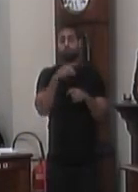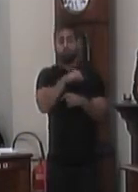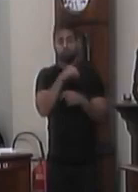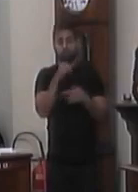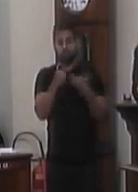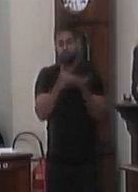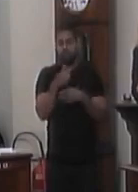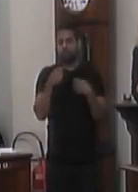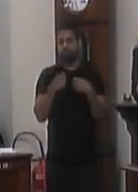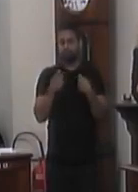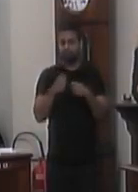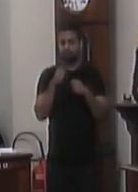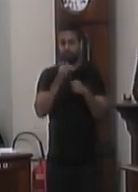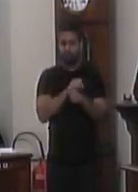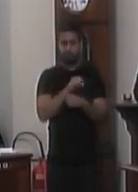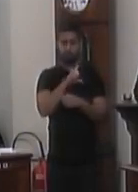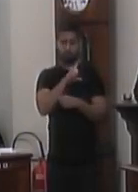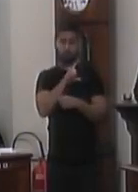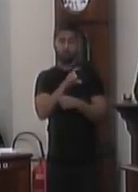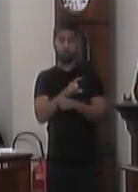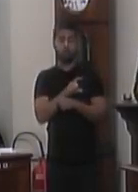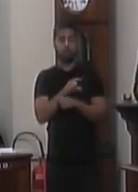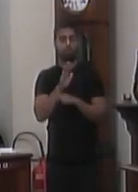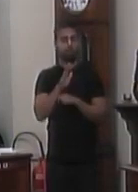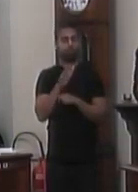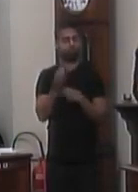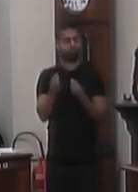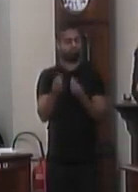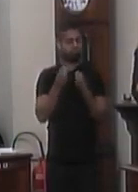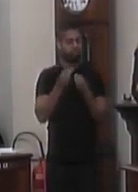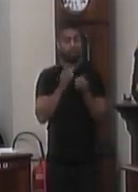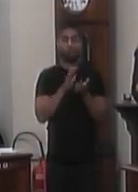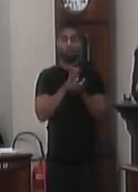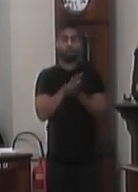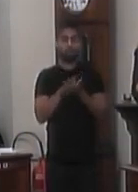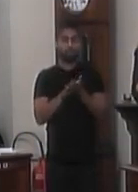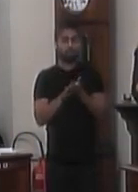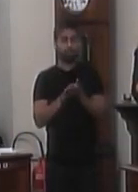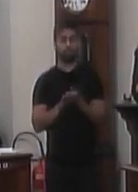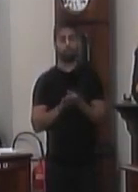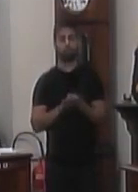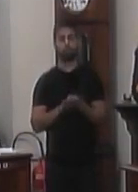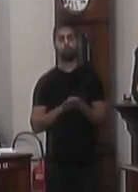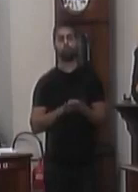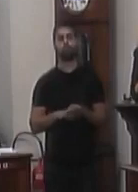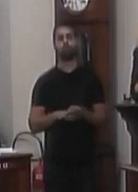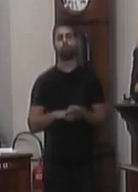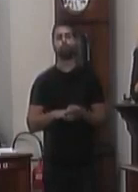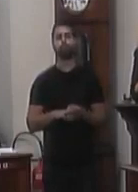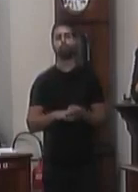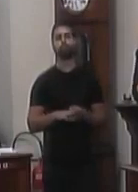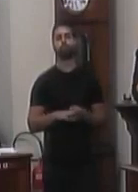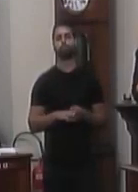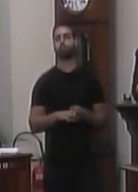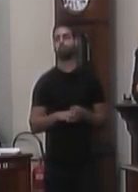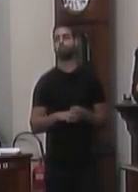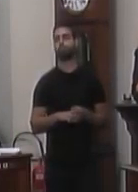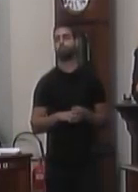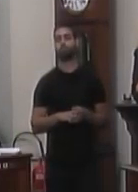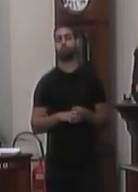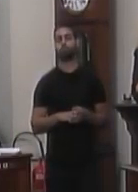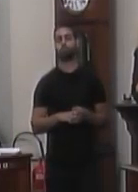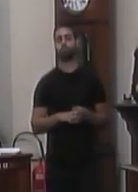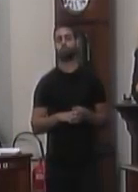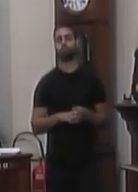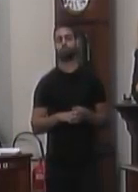do salário, do piso, mas isso ainda não foi passado para a gente ainda em definitivo. Entendi. Me permite